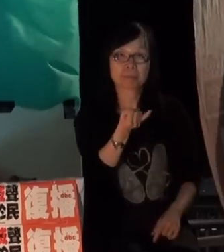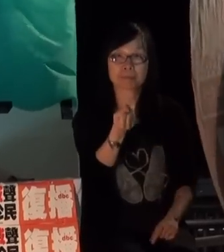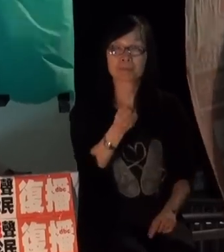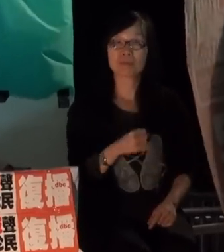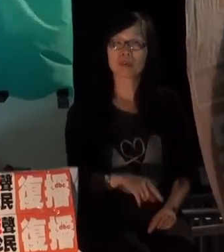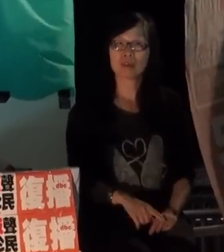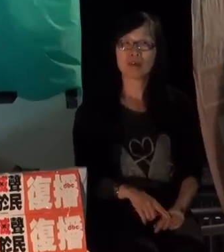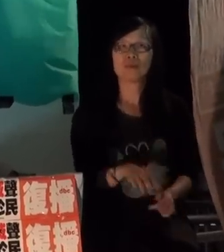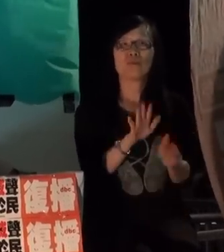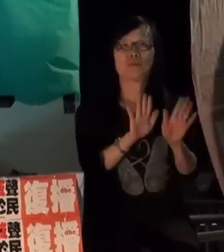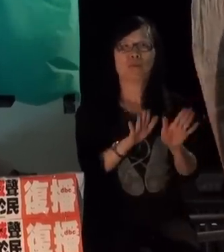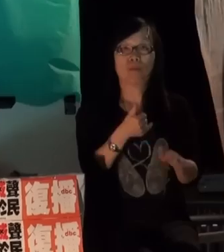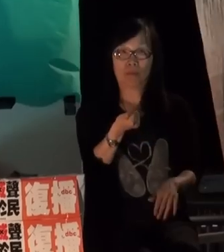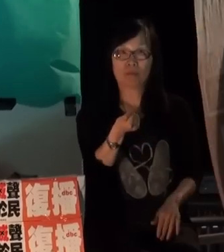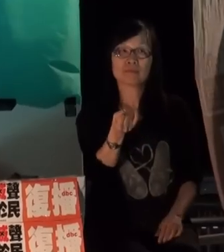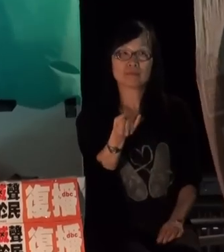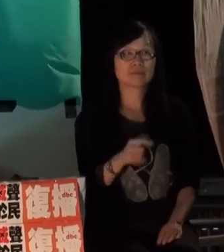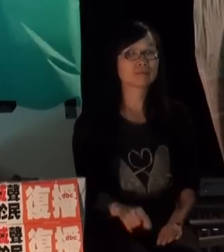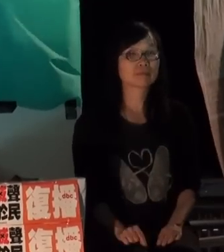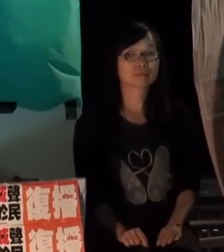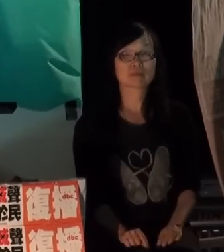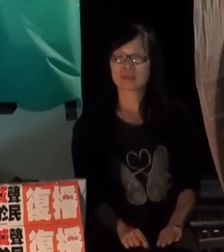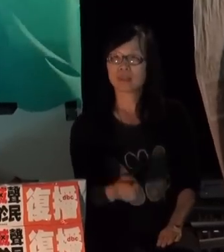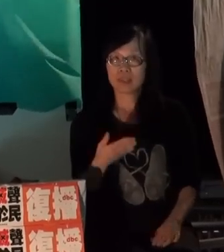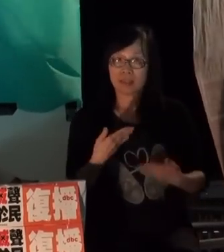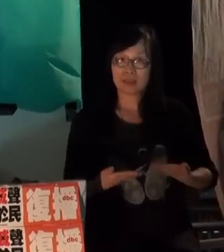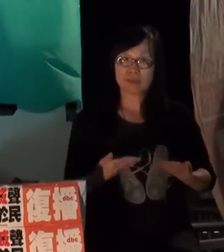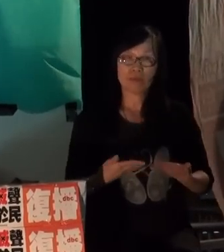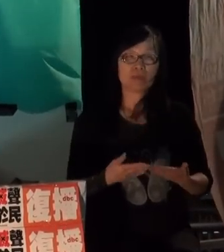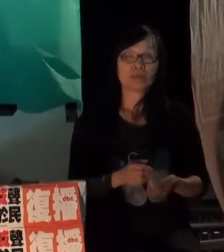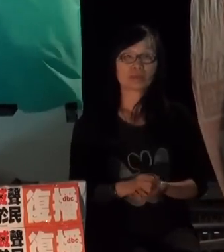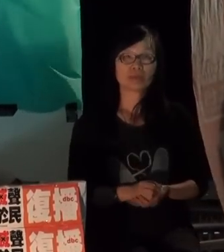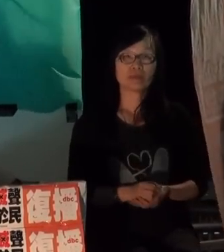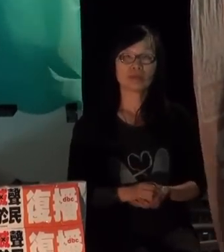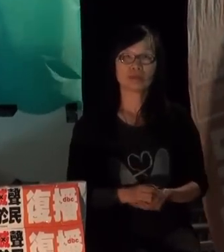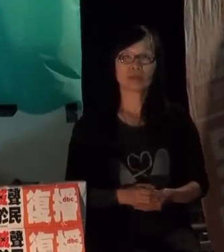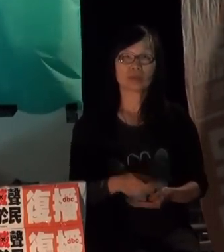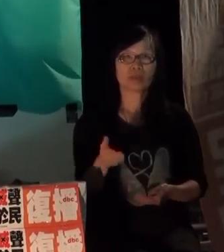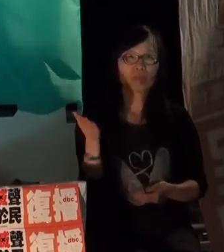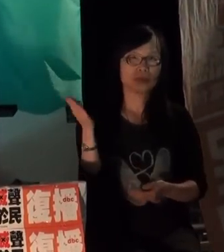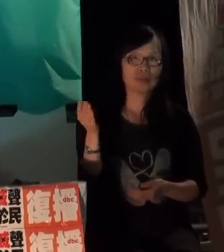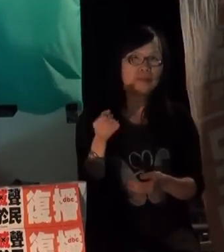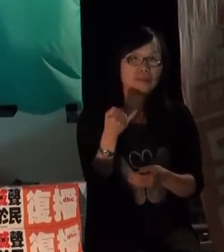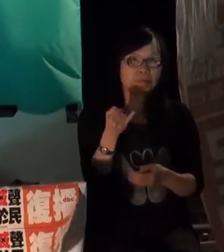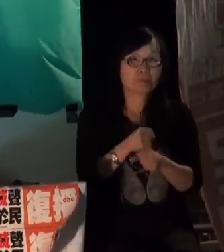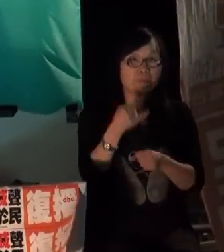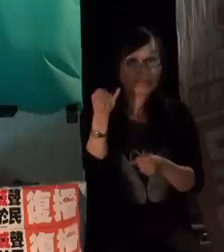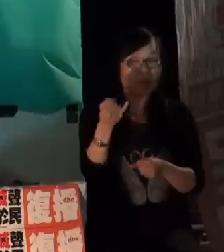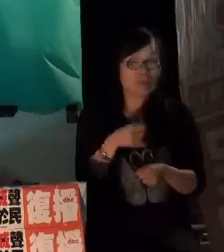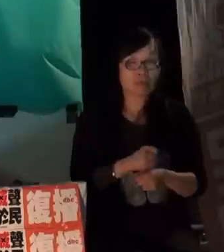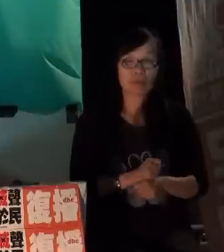一齊用服侍最好噶啦。喂哥，咁而家佢哋搞唔掂，我